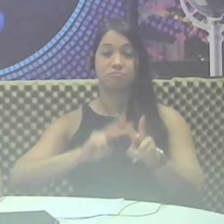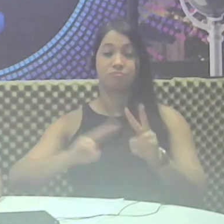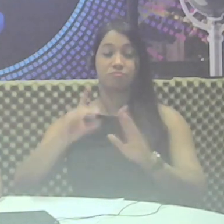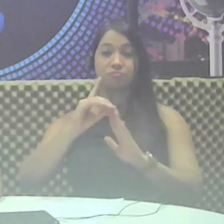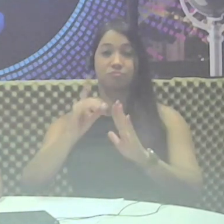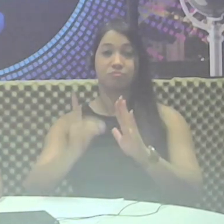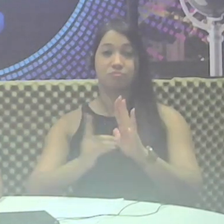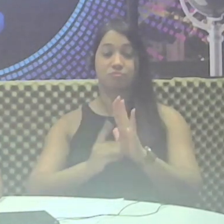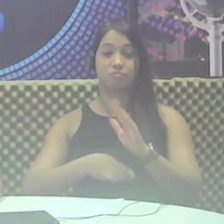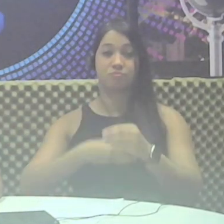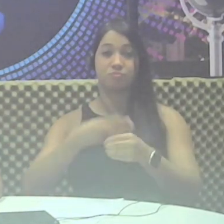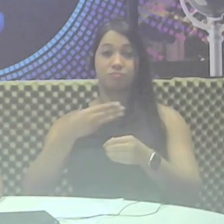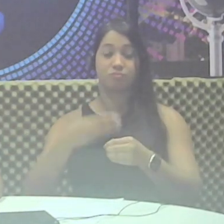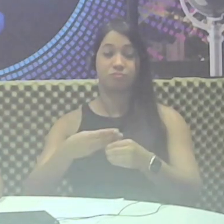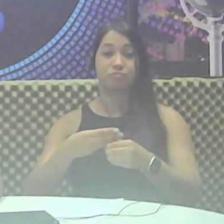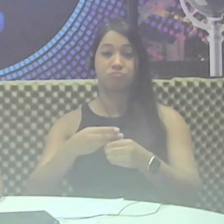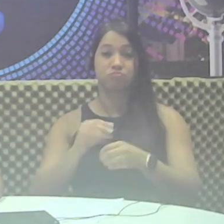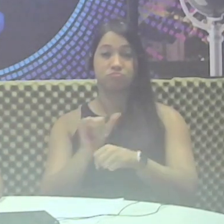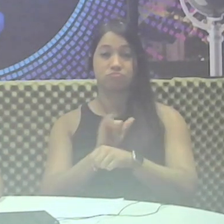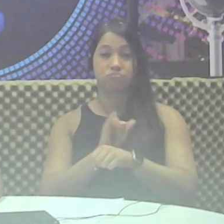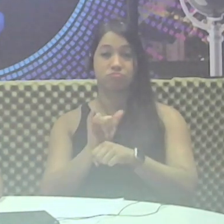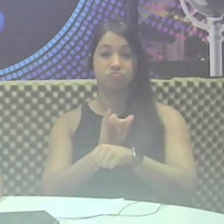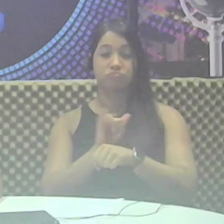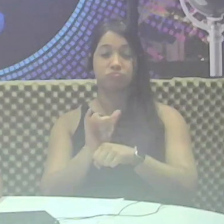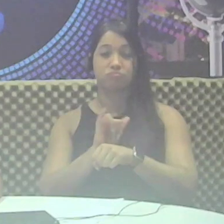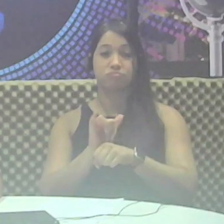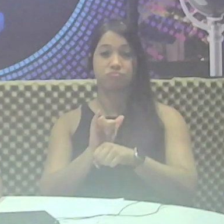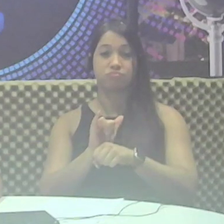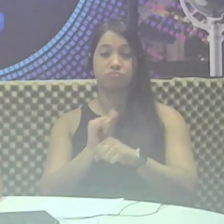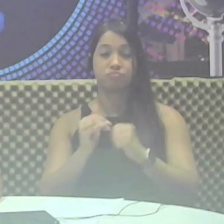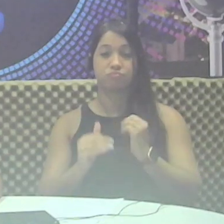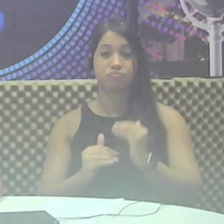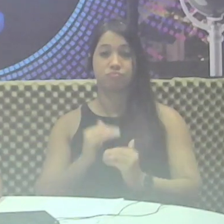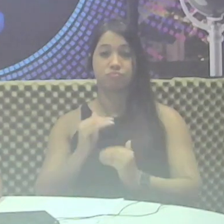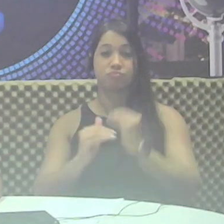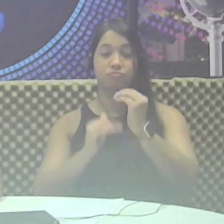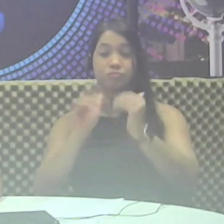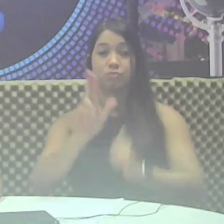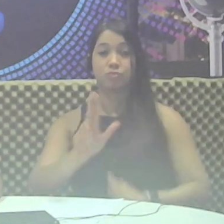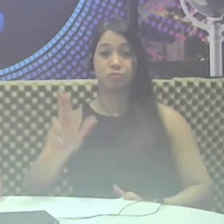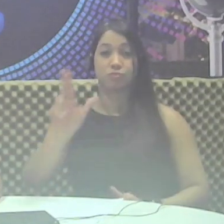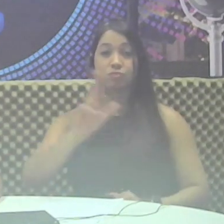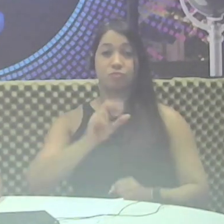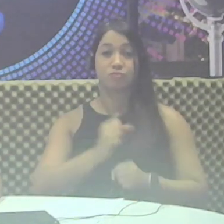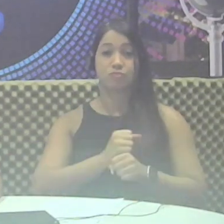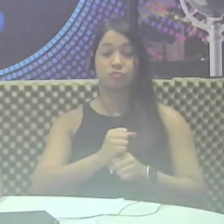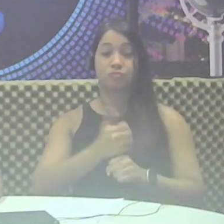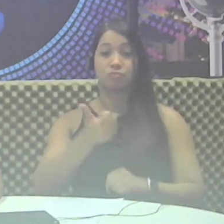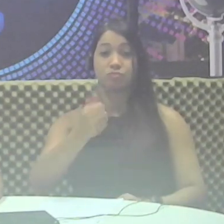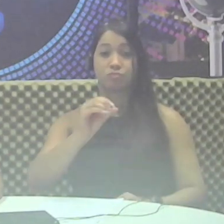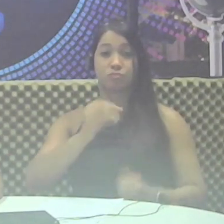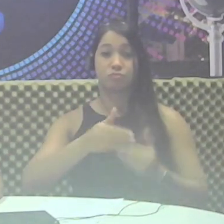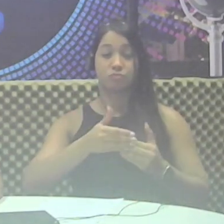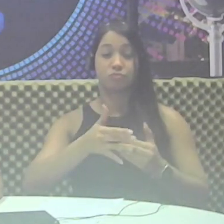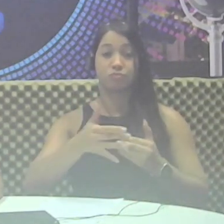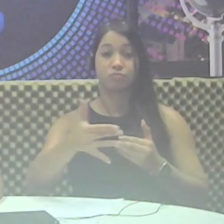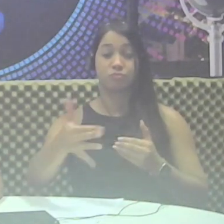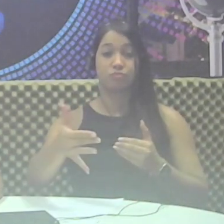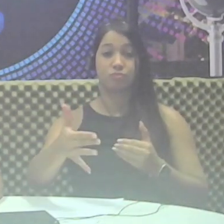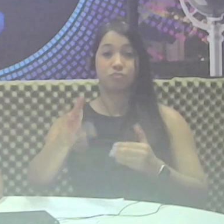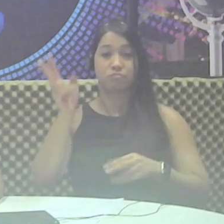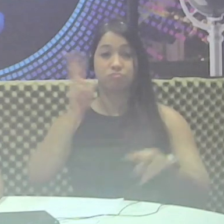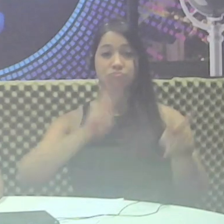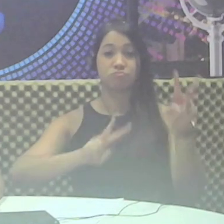Municipal, que definirá o planejamento estratégico para o desenvolvimento de Uberlândia nos próximos 10 anos. A revisão vai